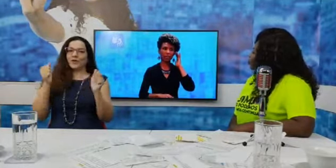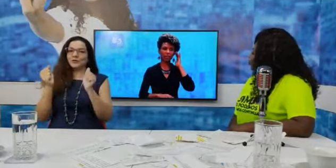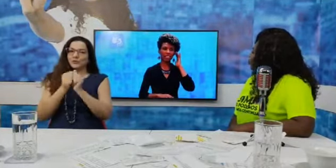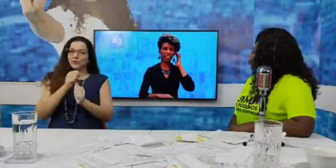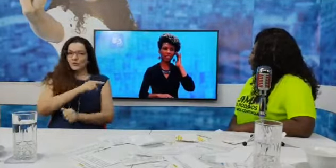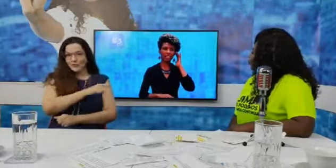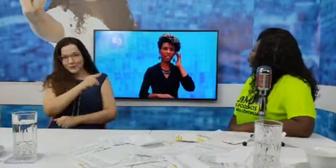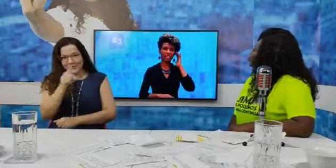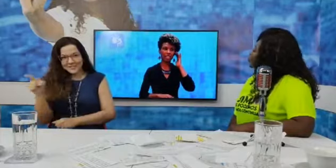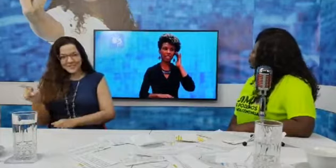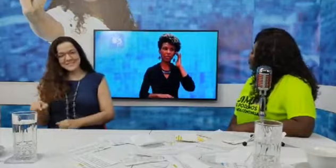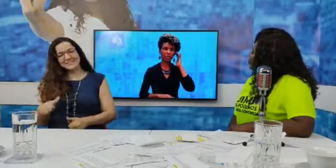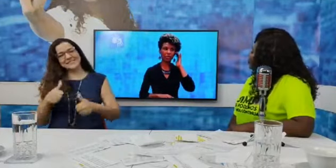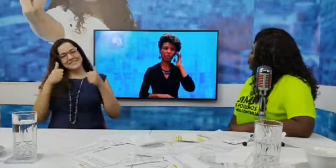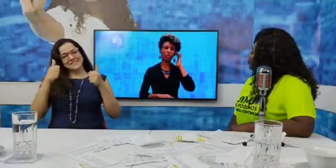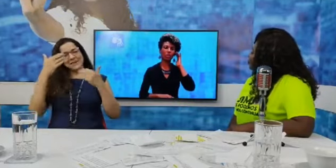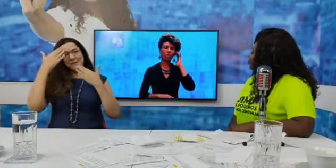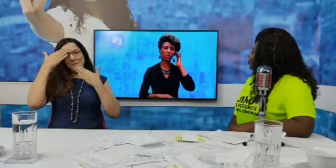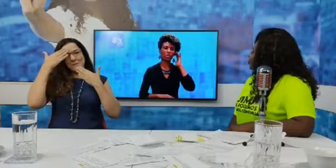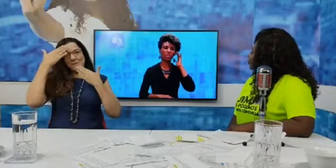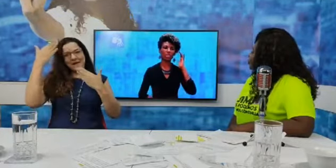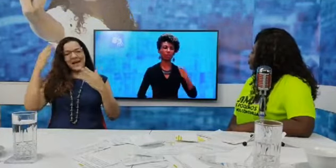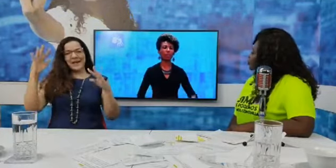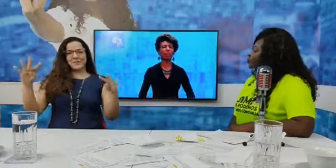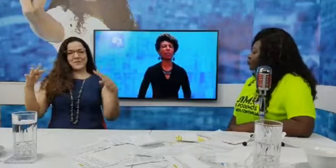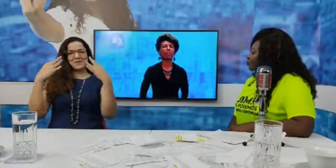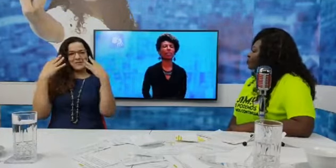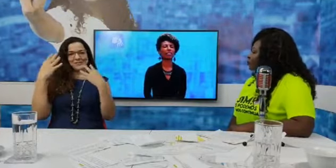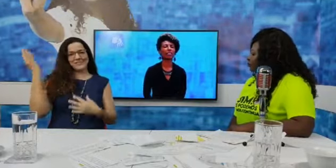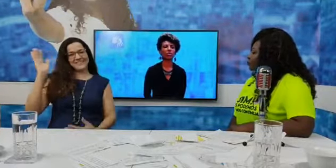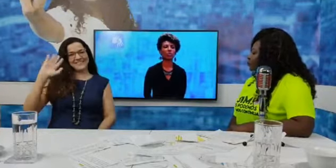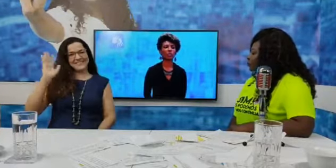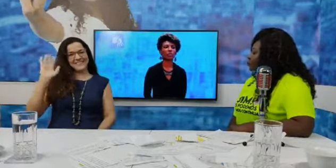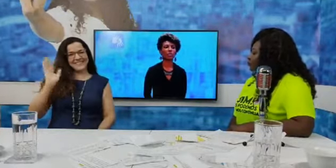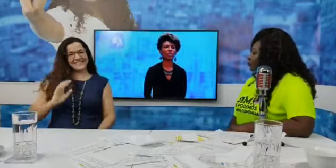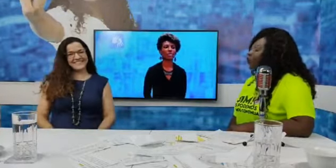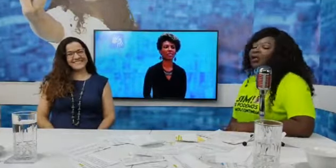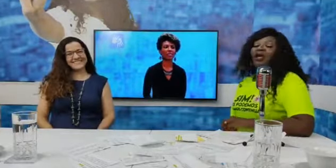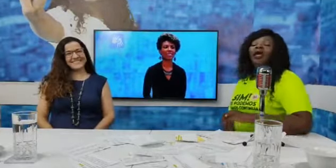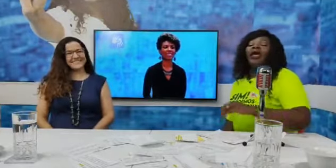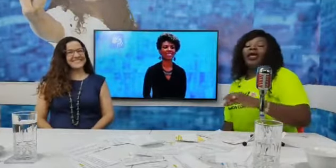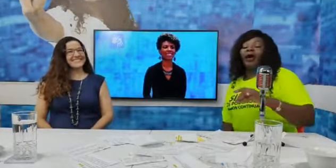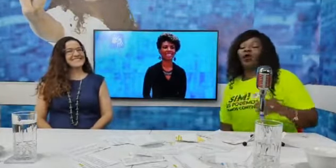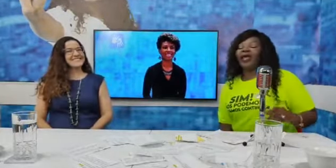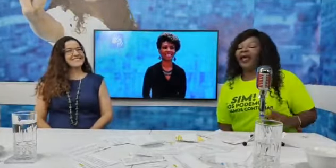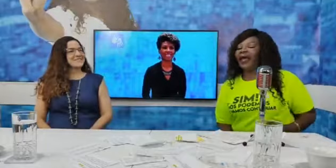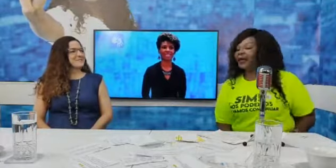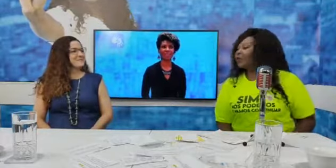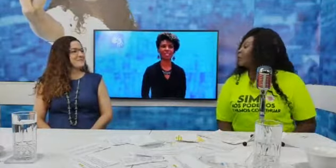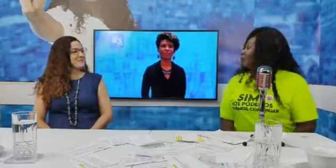Sempre que precisar, estarei aqui junto com vocês para discutir um pouco sobre essa temática.